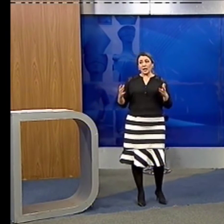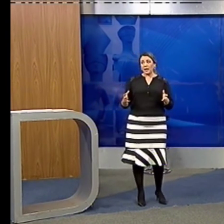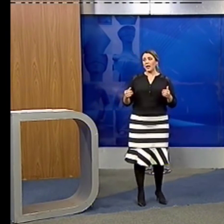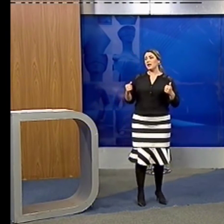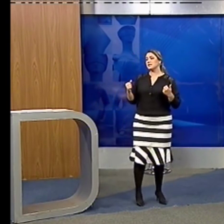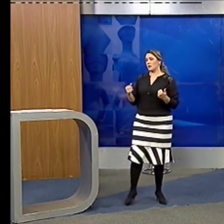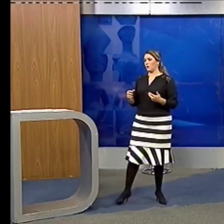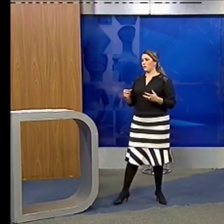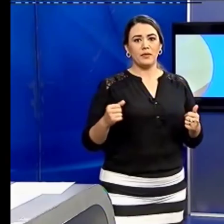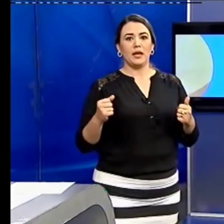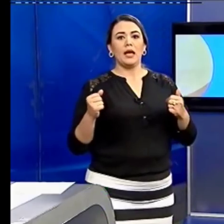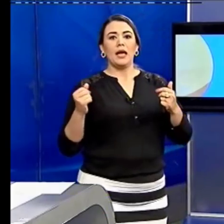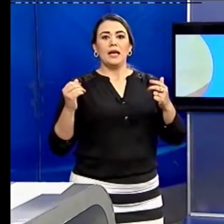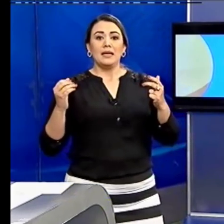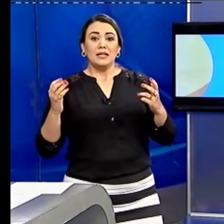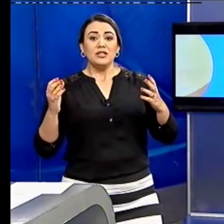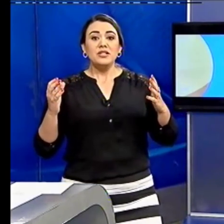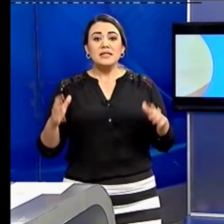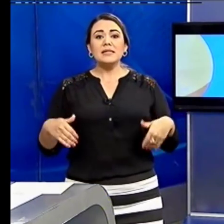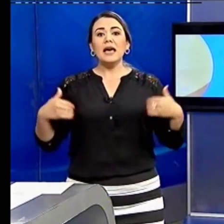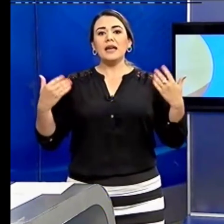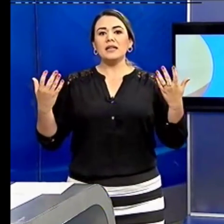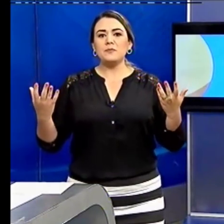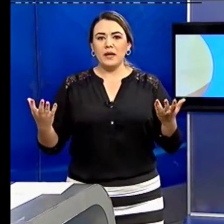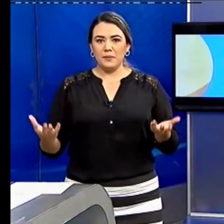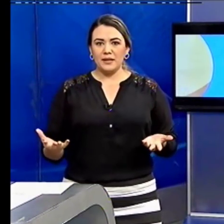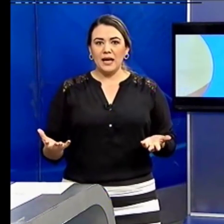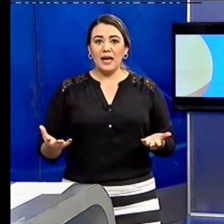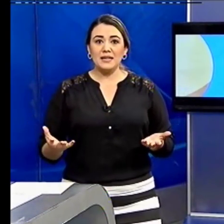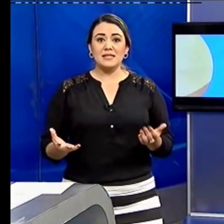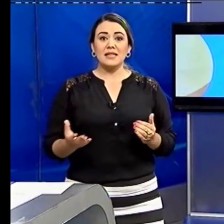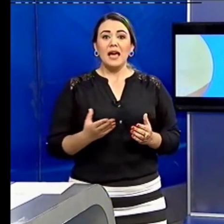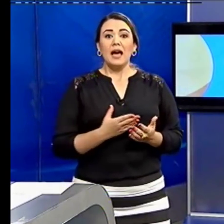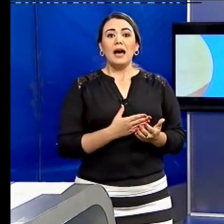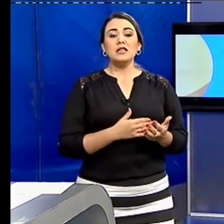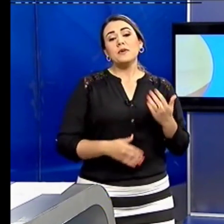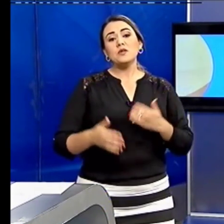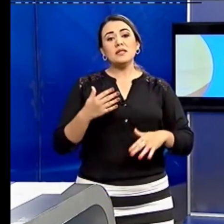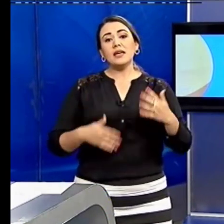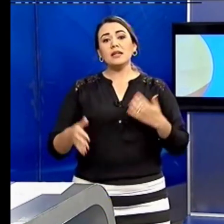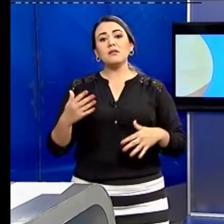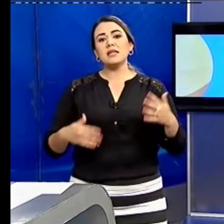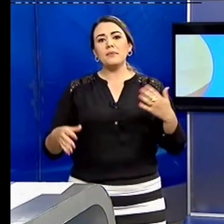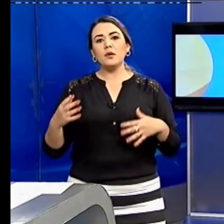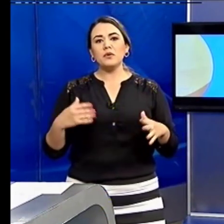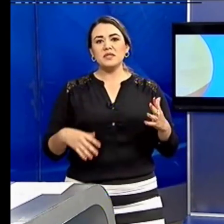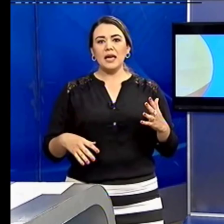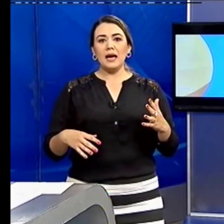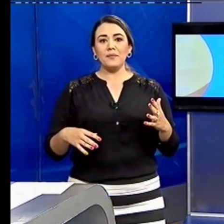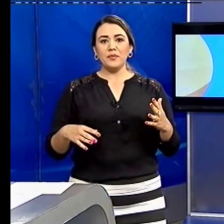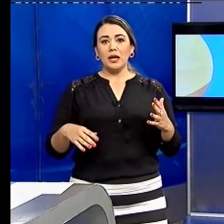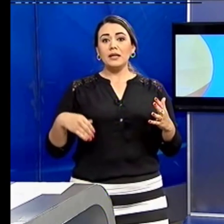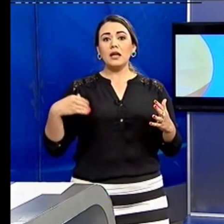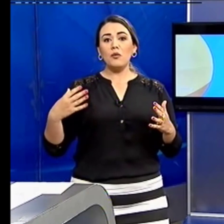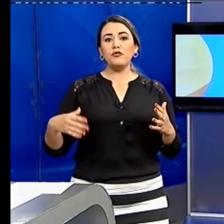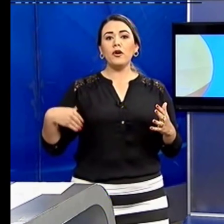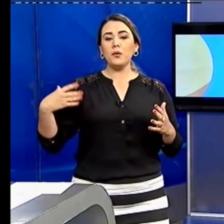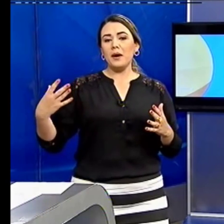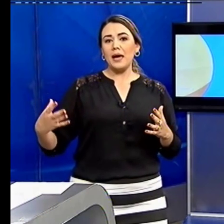Em razão de serem experimentais, as pessoas ainda não sabiam manusear. Então, foi uma